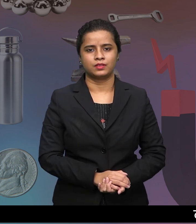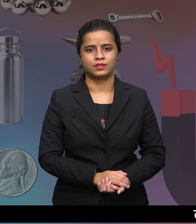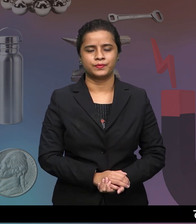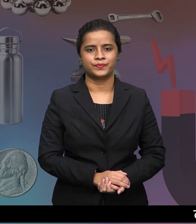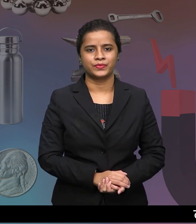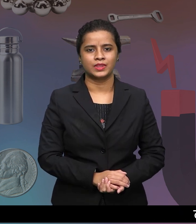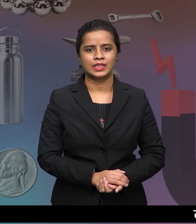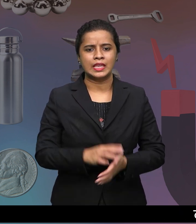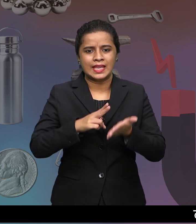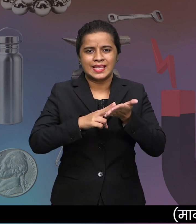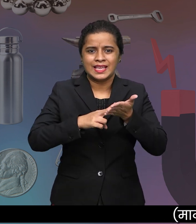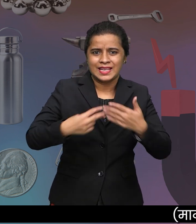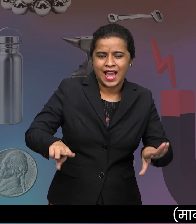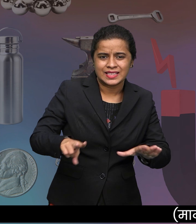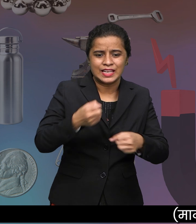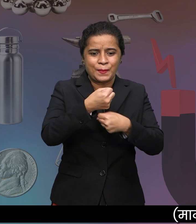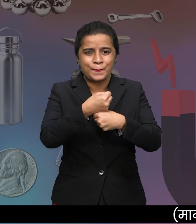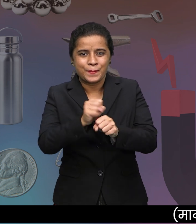कृत्रिम चुंबक, मानव निर्मित चुंबक.